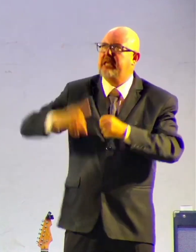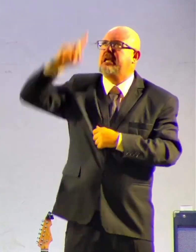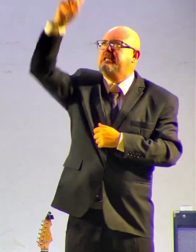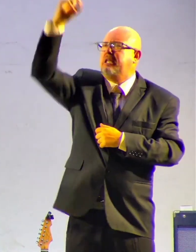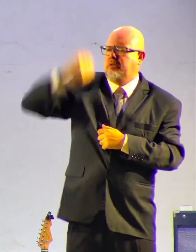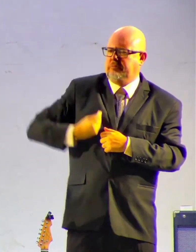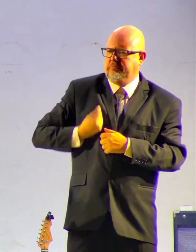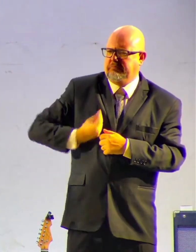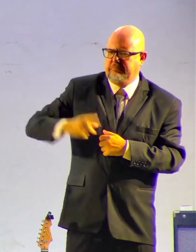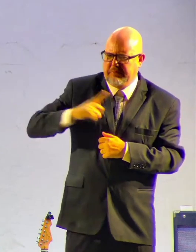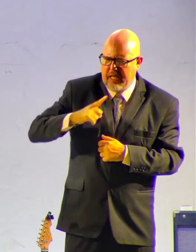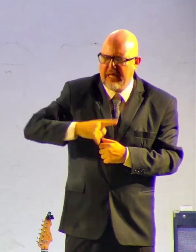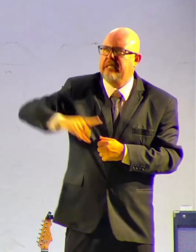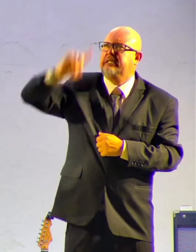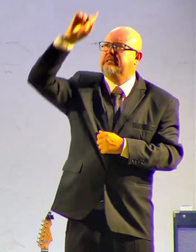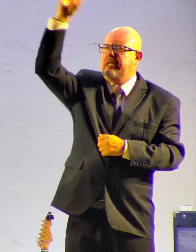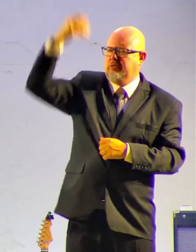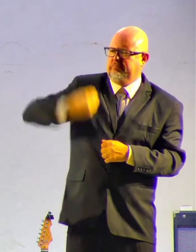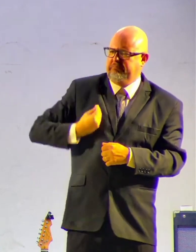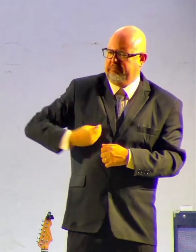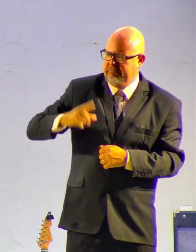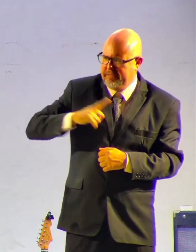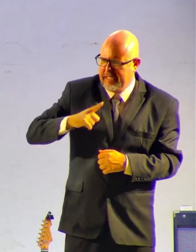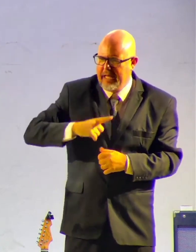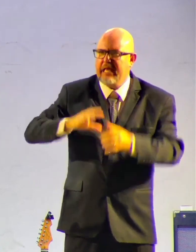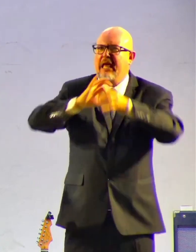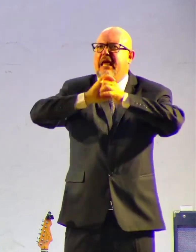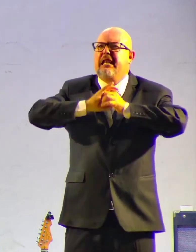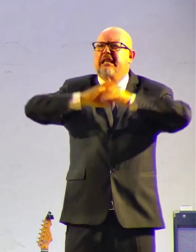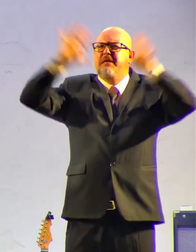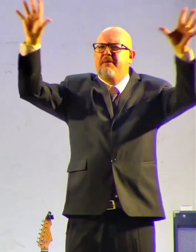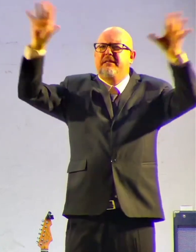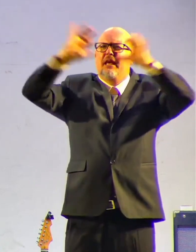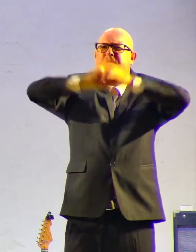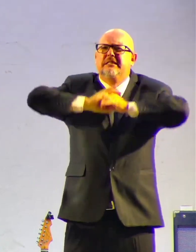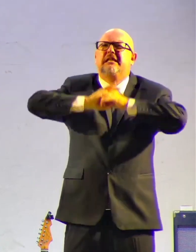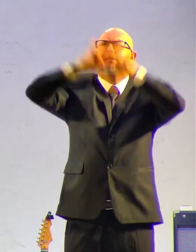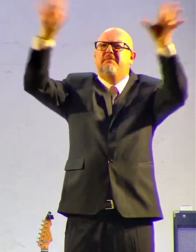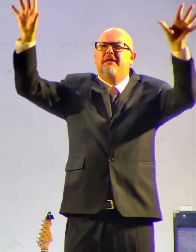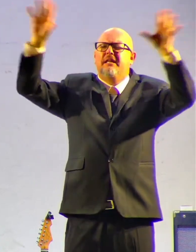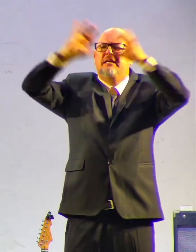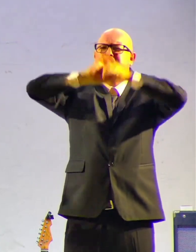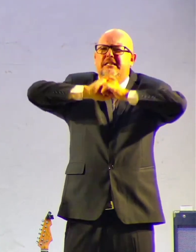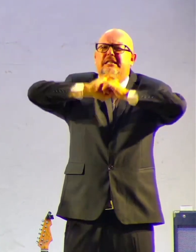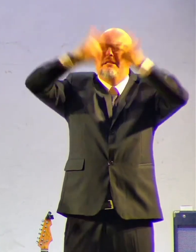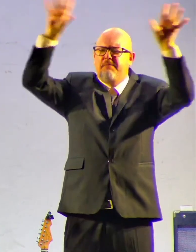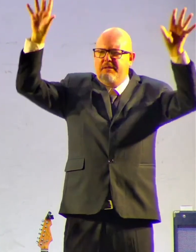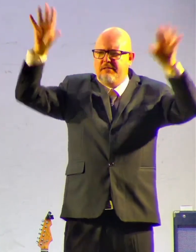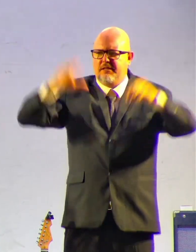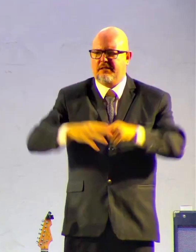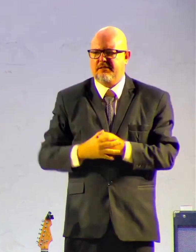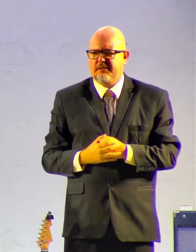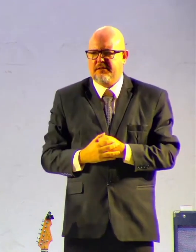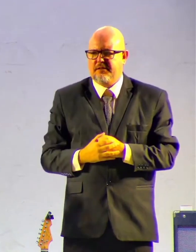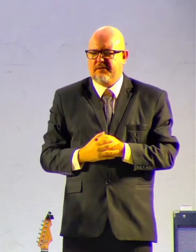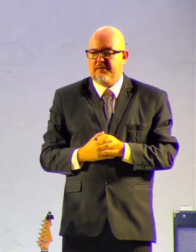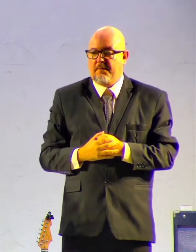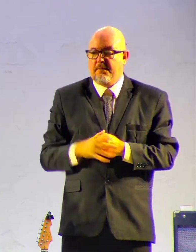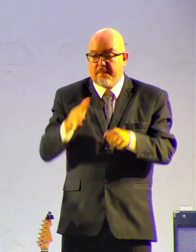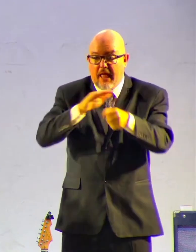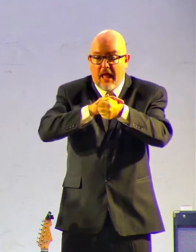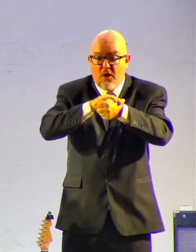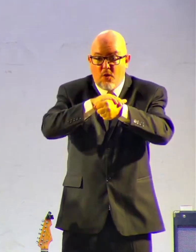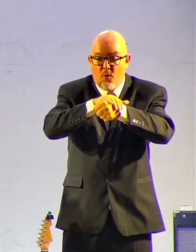Deus existe, Deus existe, liberdade, liberdade, liberdade."